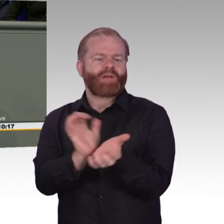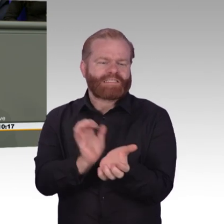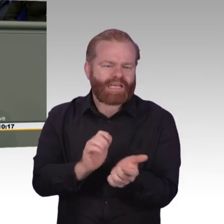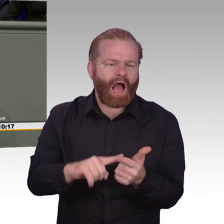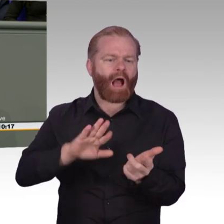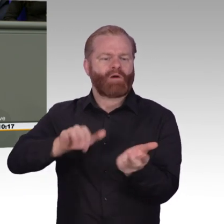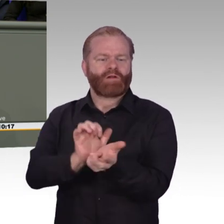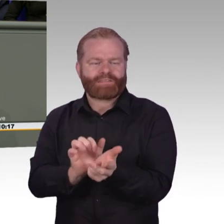sichern.